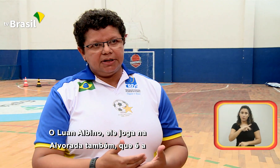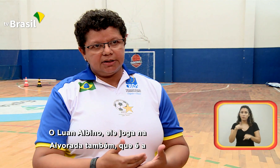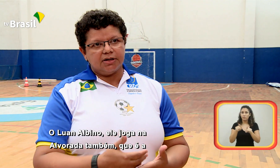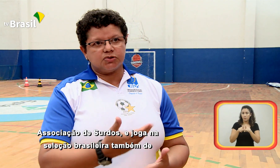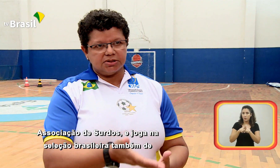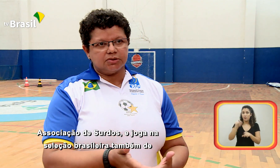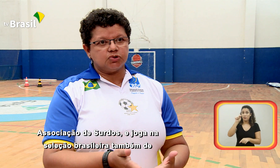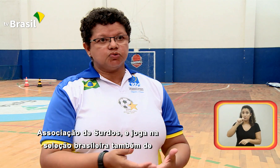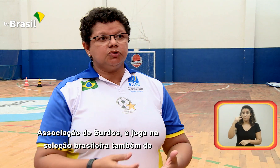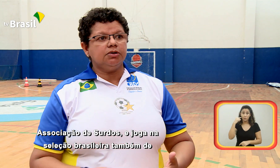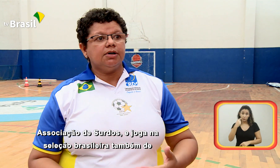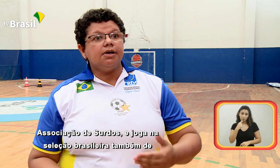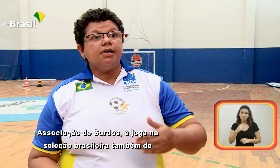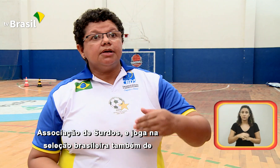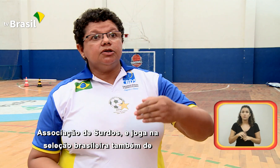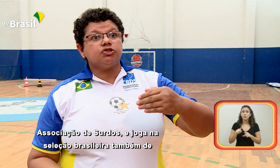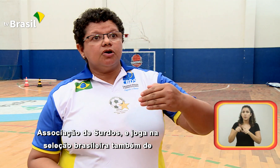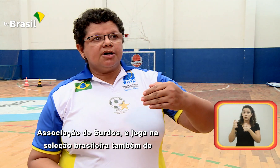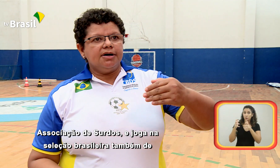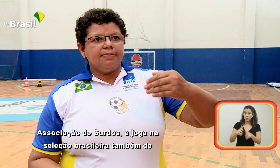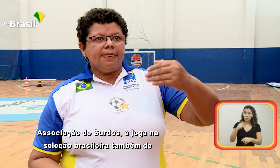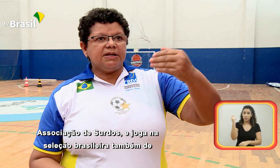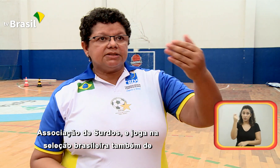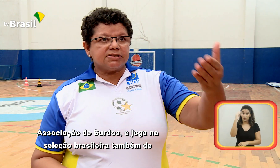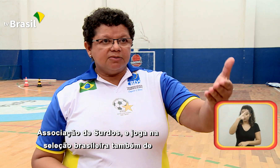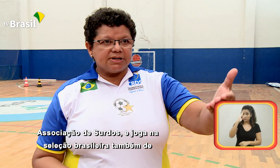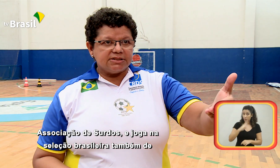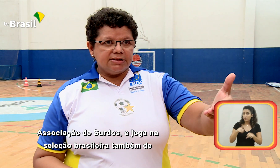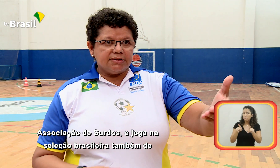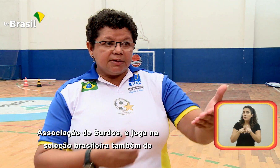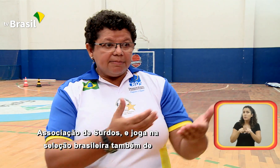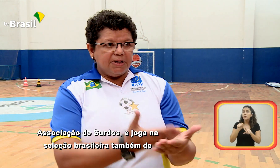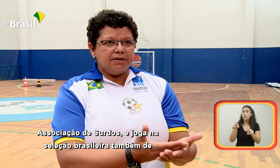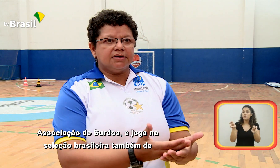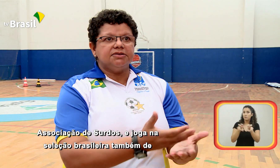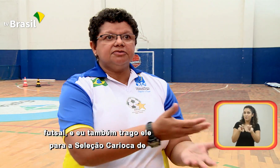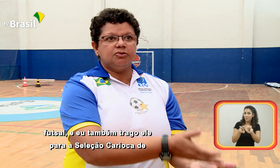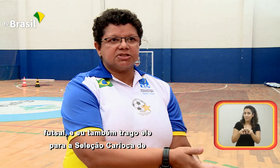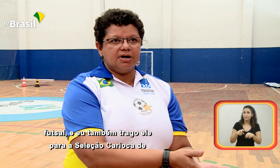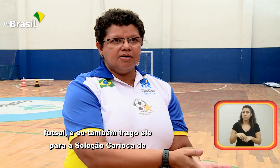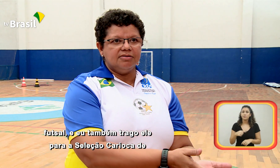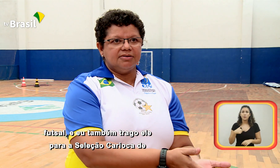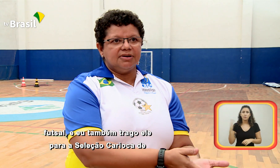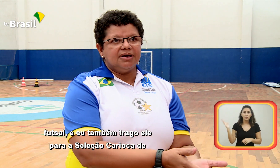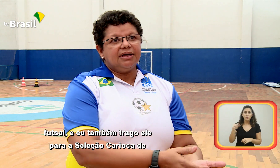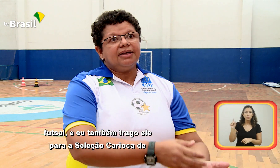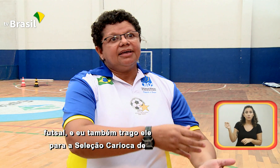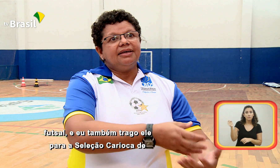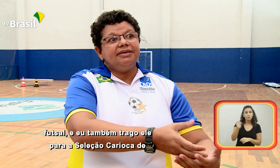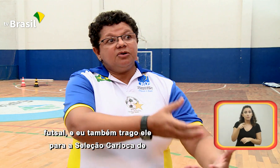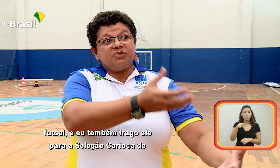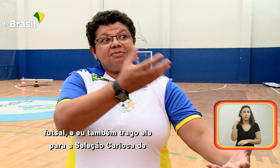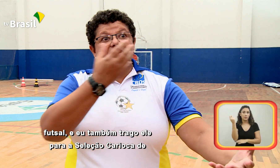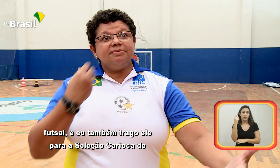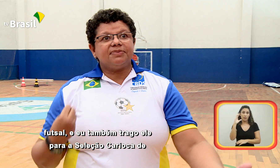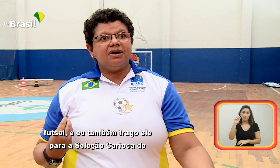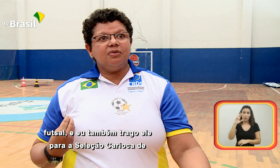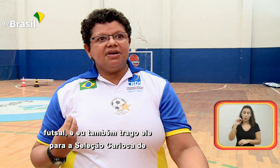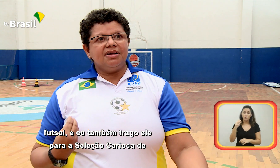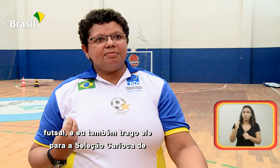que é a Associação de Surdo, e joga na Seleção Brasileira também de futsal, e eu também trago ele para